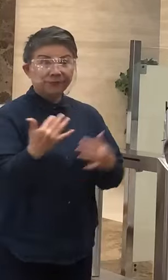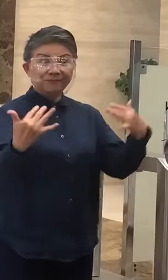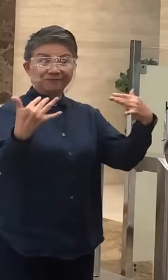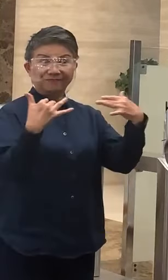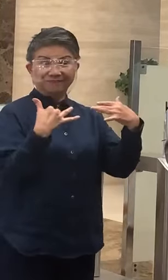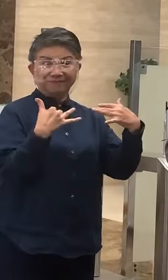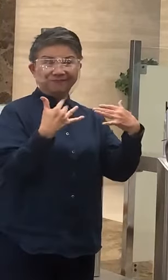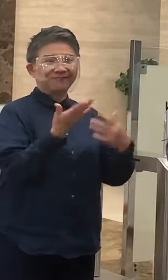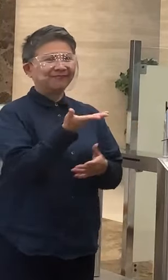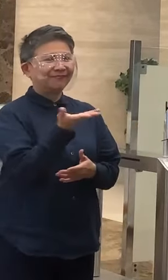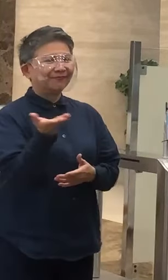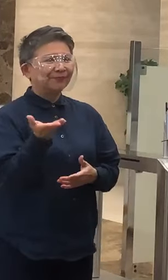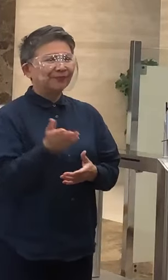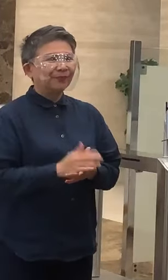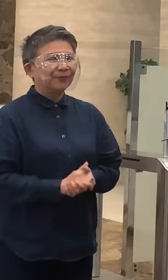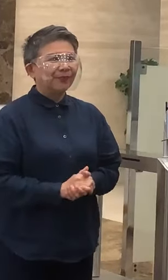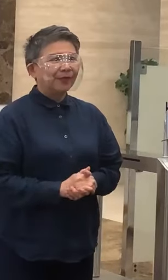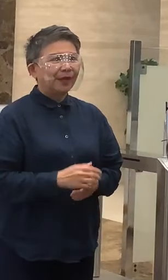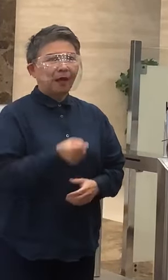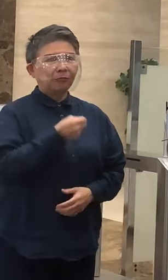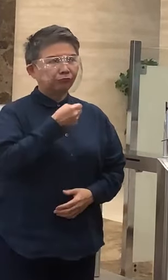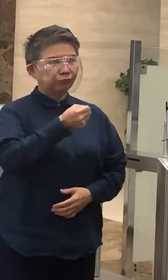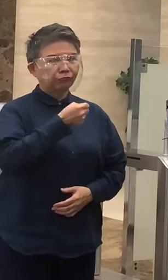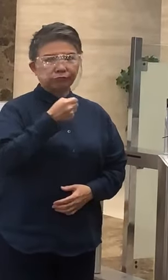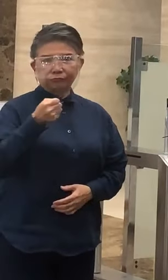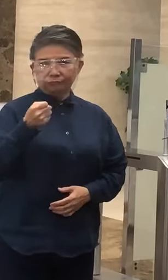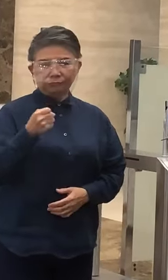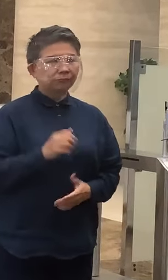Hai dengar memang